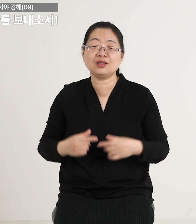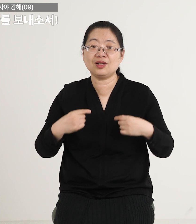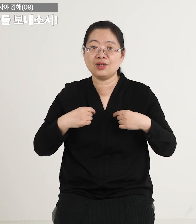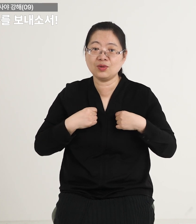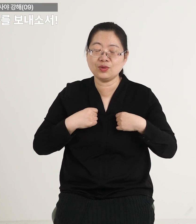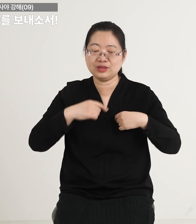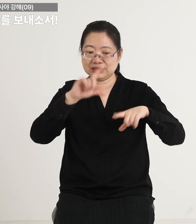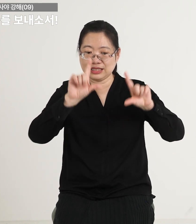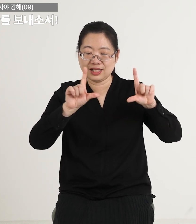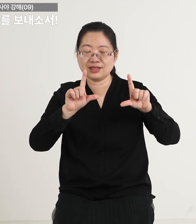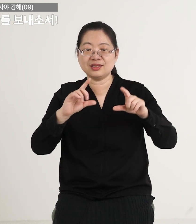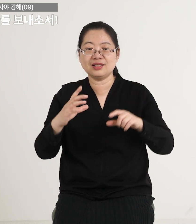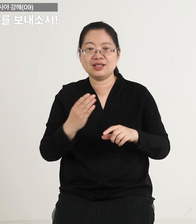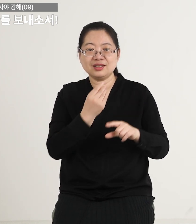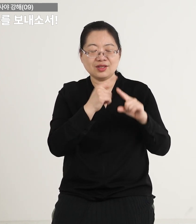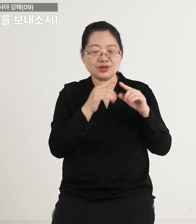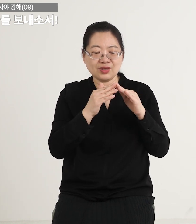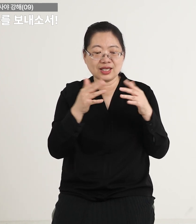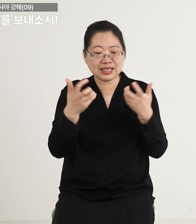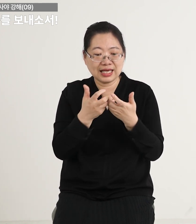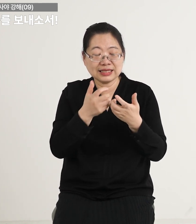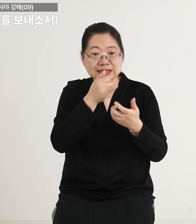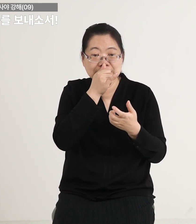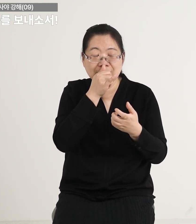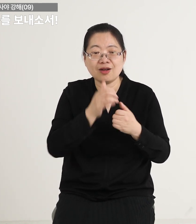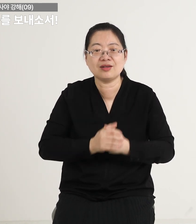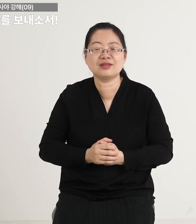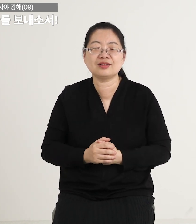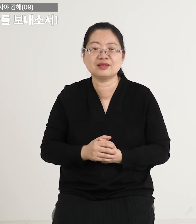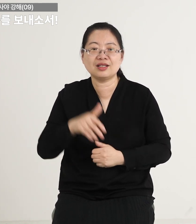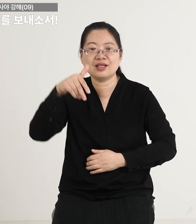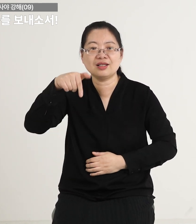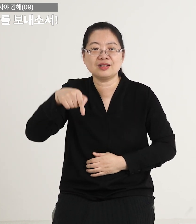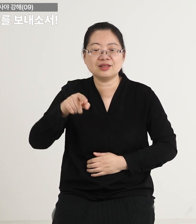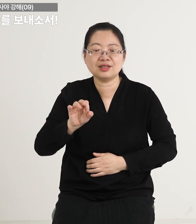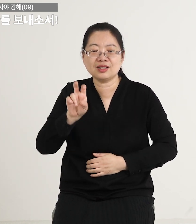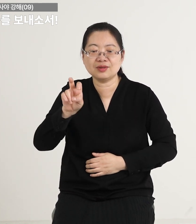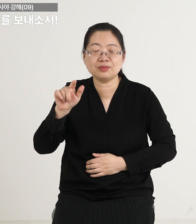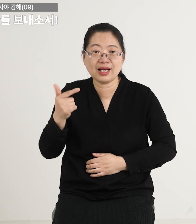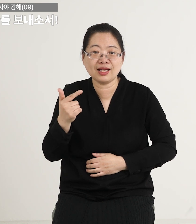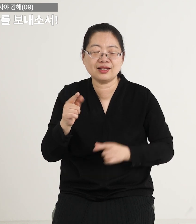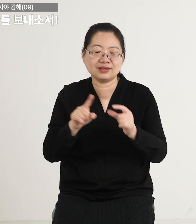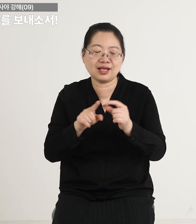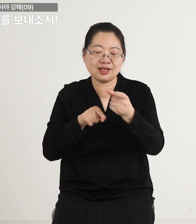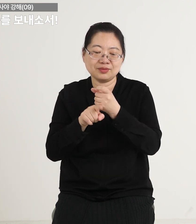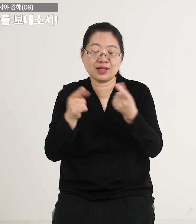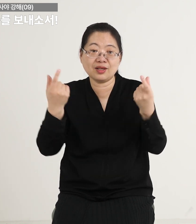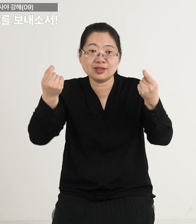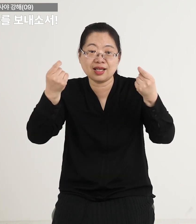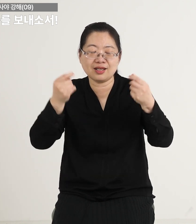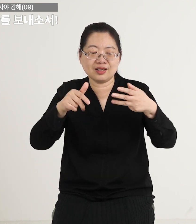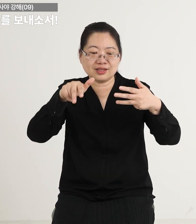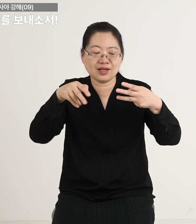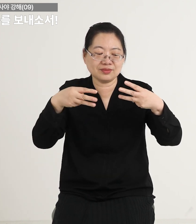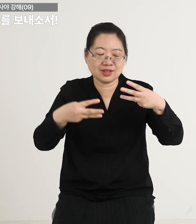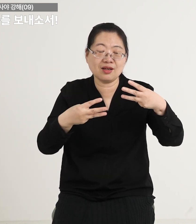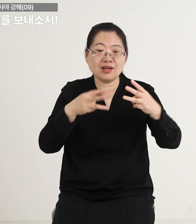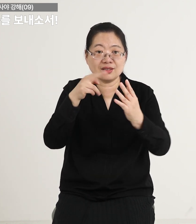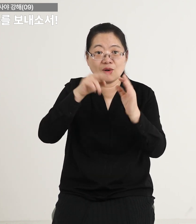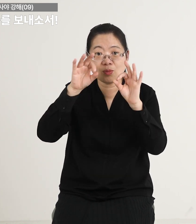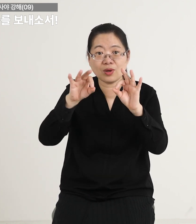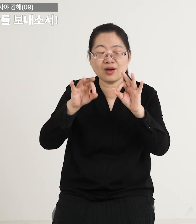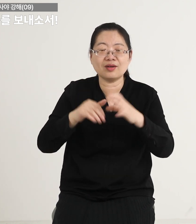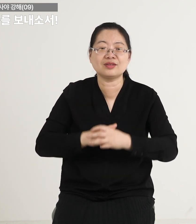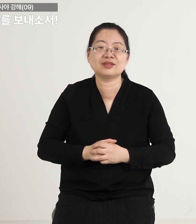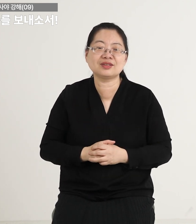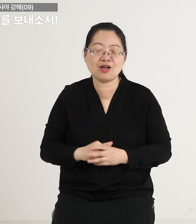옷자락은 성전에 가득하였고 이 충만이라는 단어 어휘와 똑같습니다. 그리고 3절을 볼까요? 서로